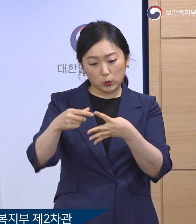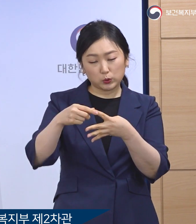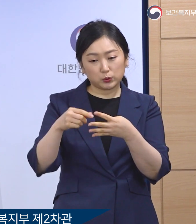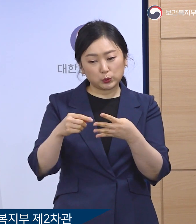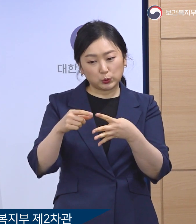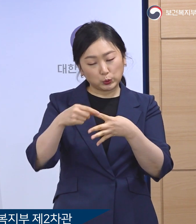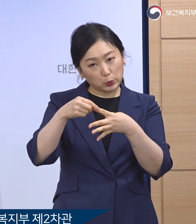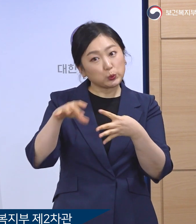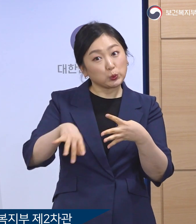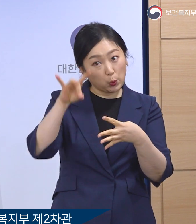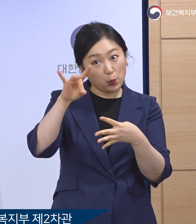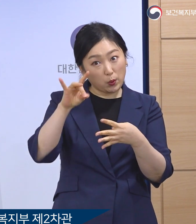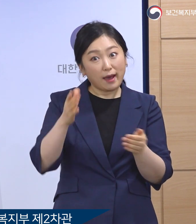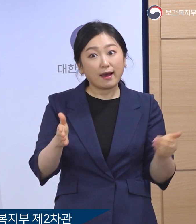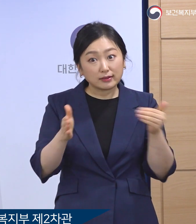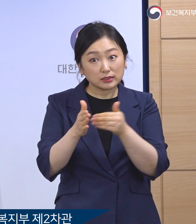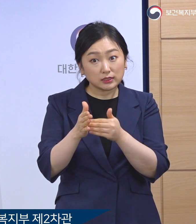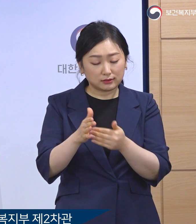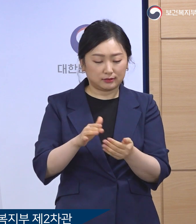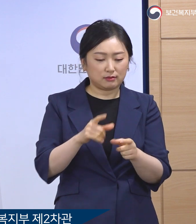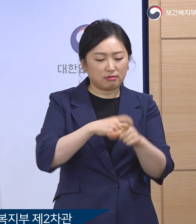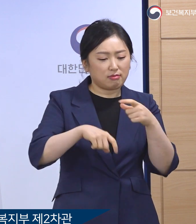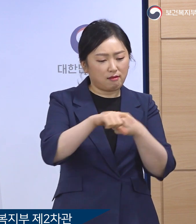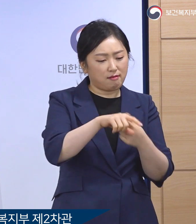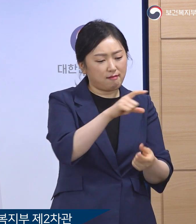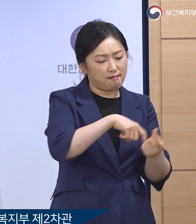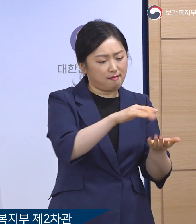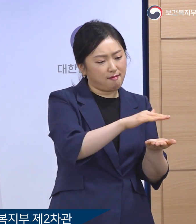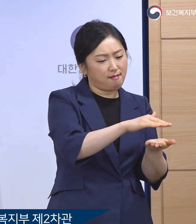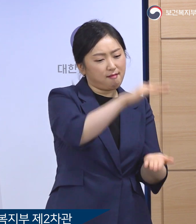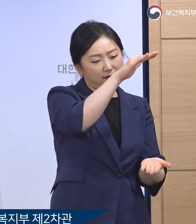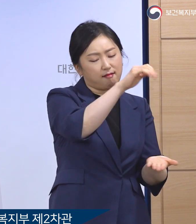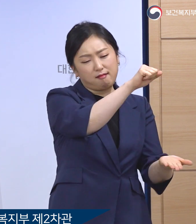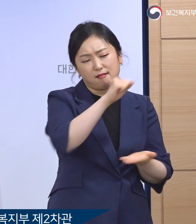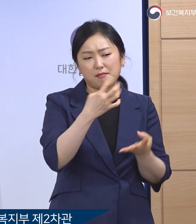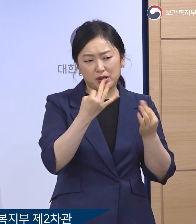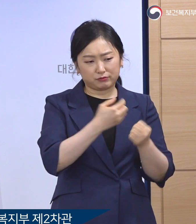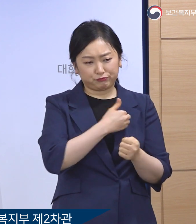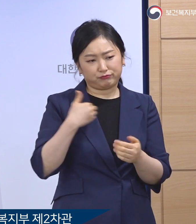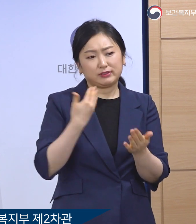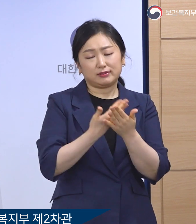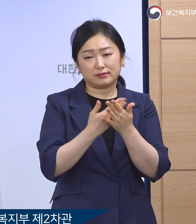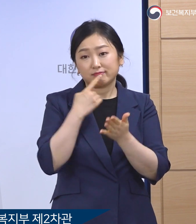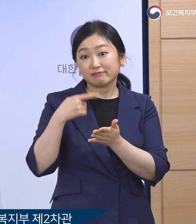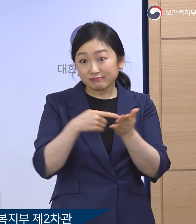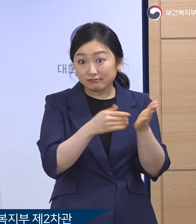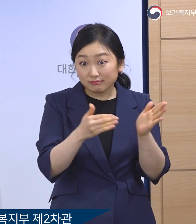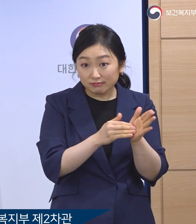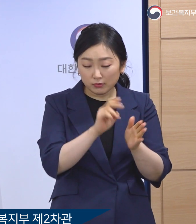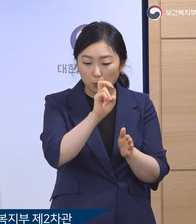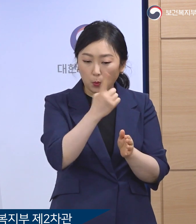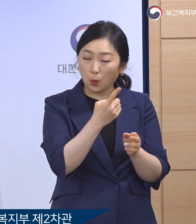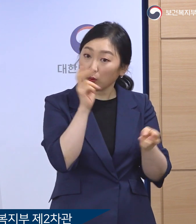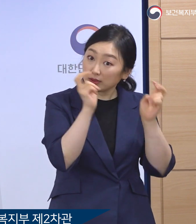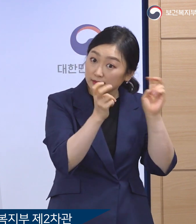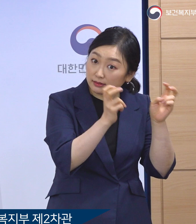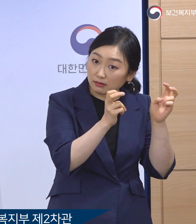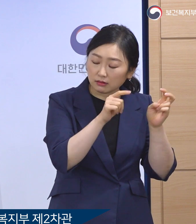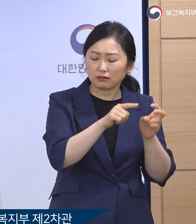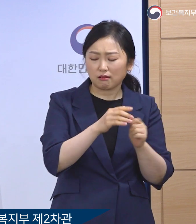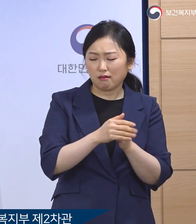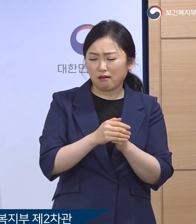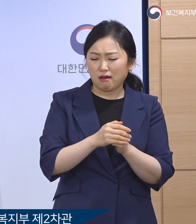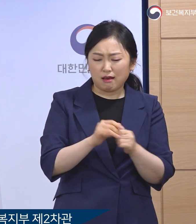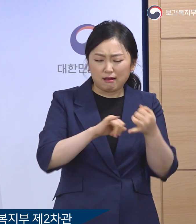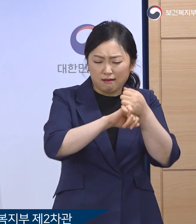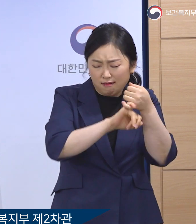앞당기고 물량을 확대해달라고 요청하였습니다. 모더나사는 공급 지연에 대해 사과하는